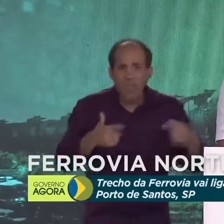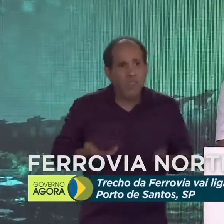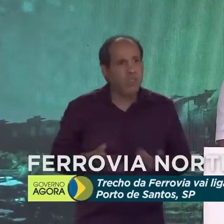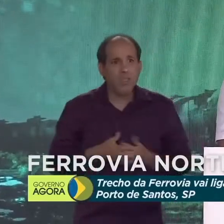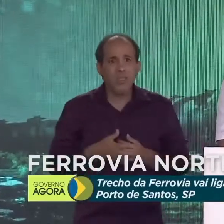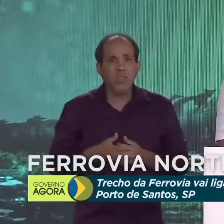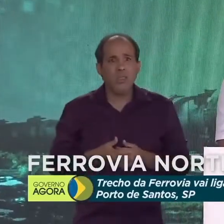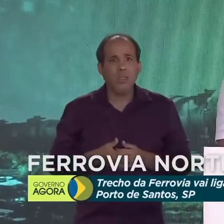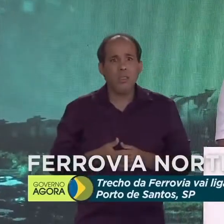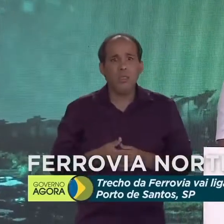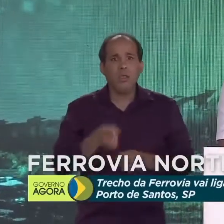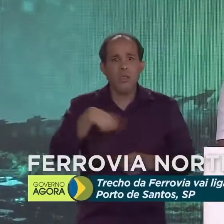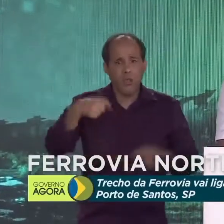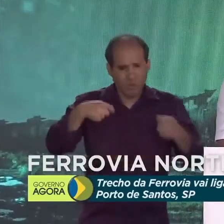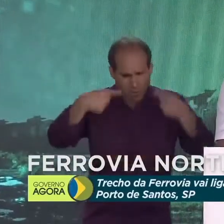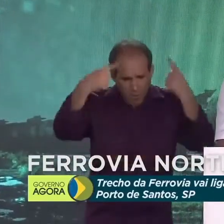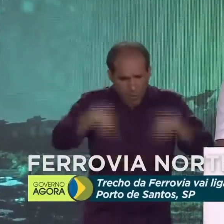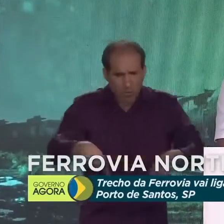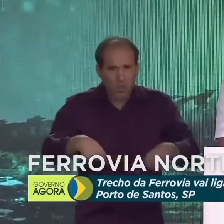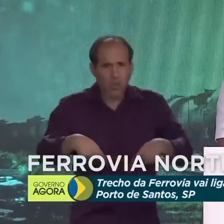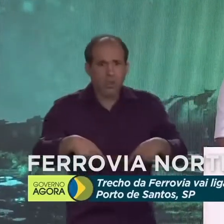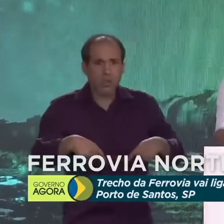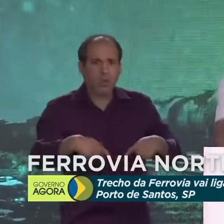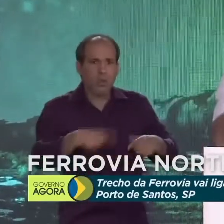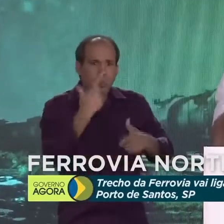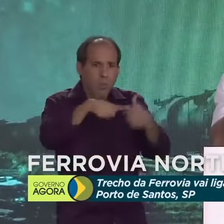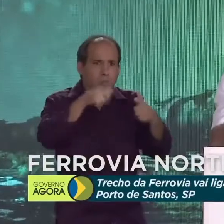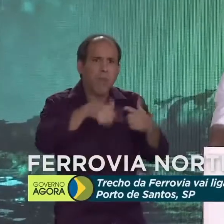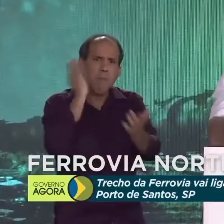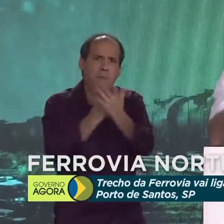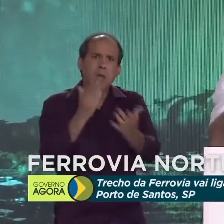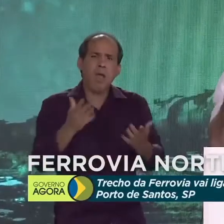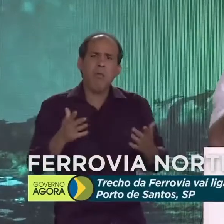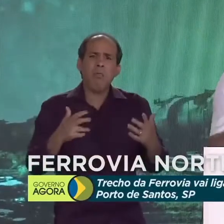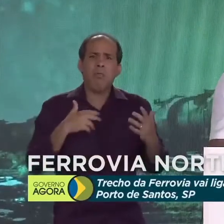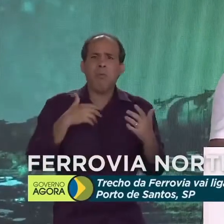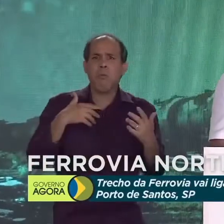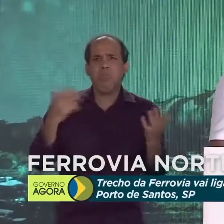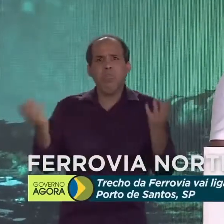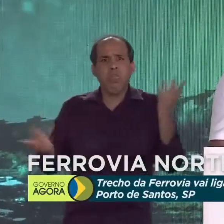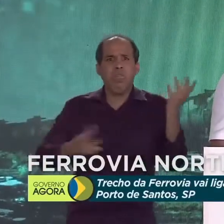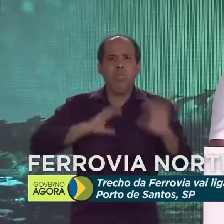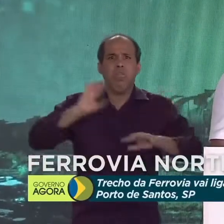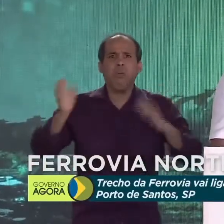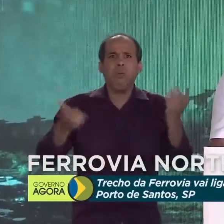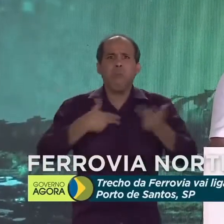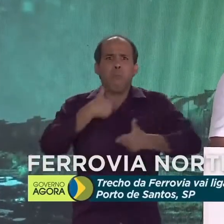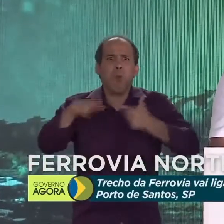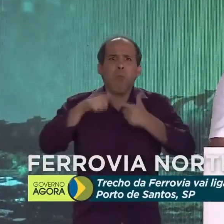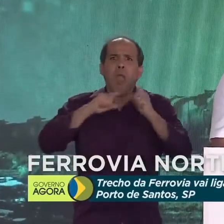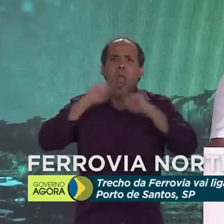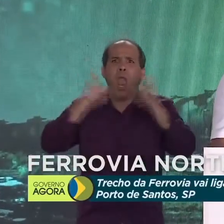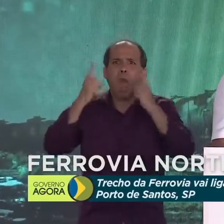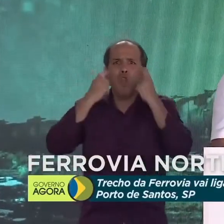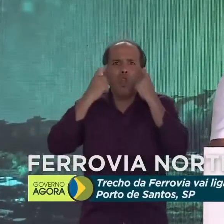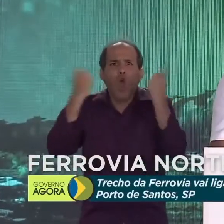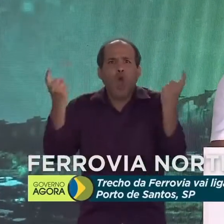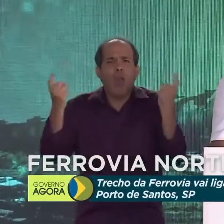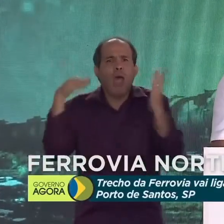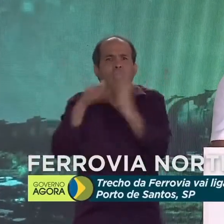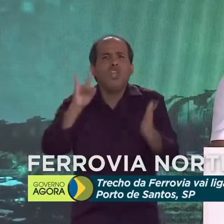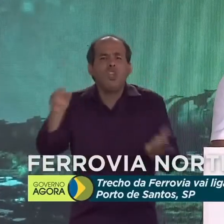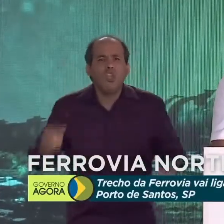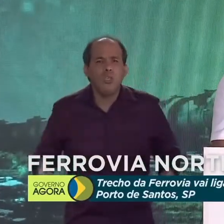Nós temos que enfrentar os nossos problemas. Chega de frescura, de mimimi. Vamos ficar chorando até